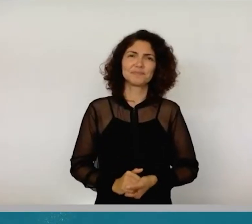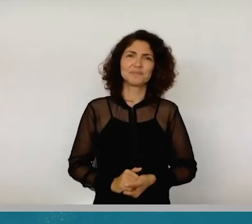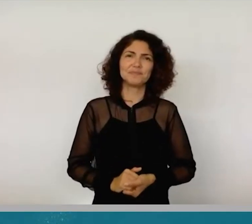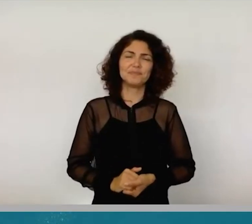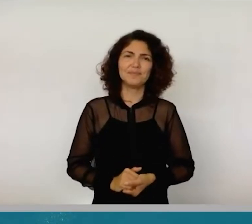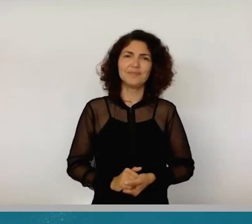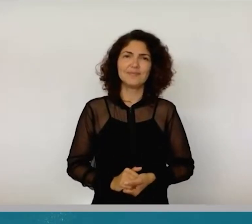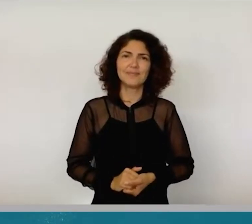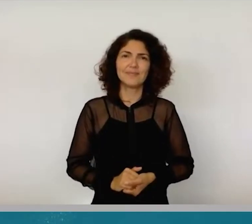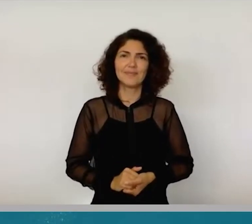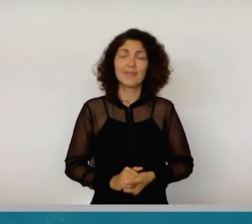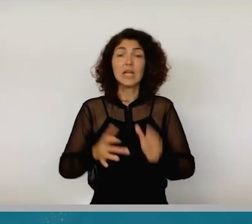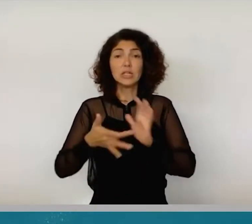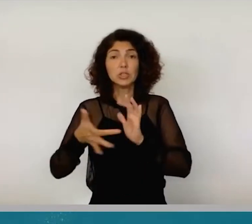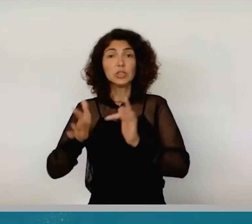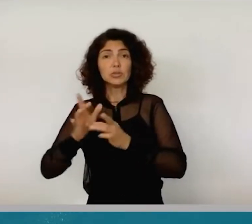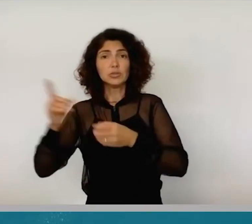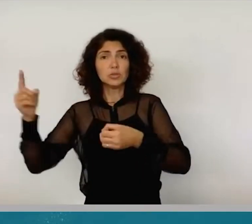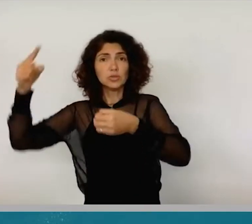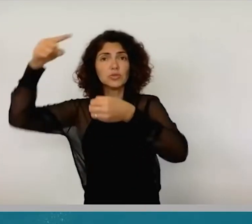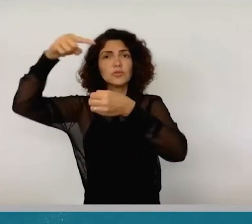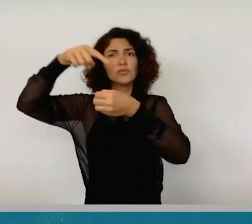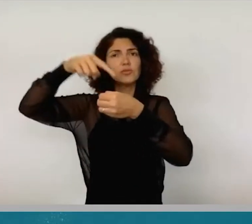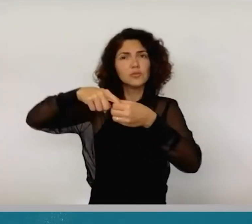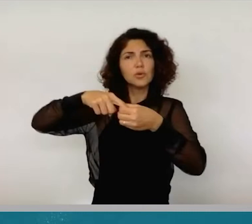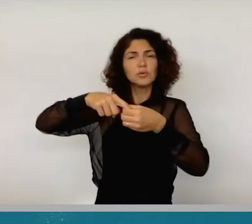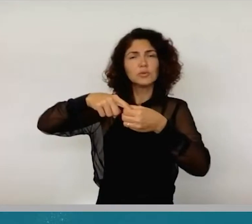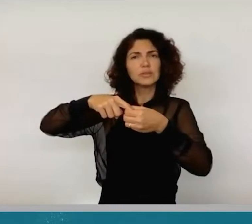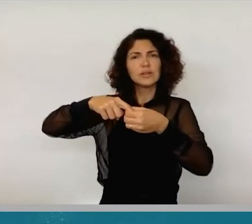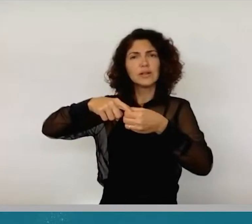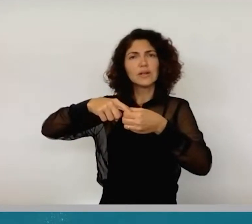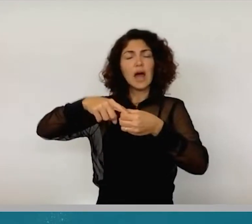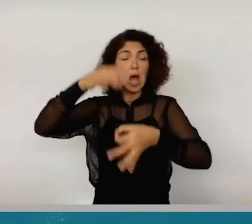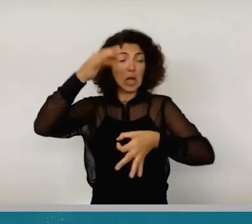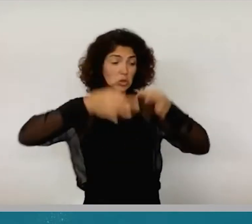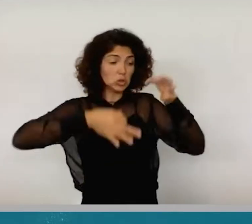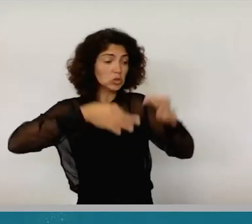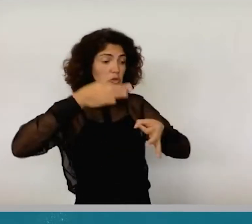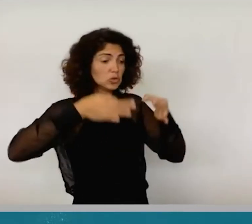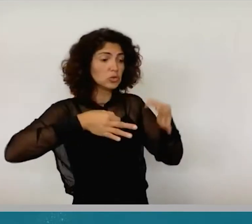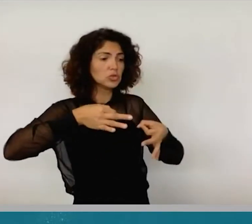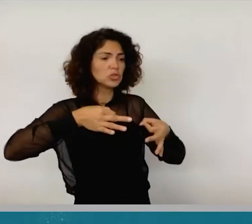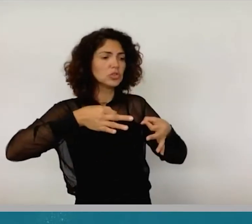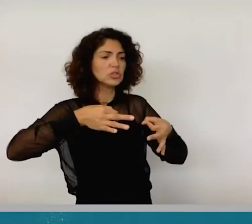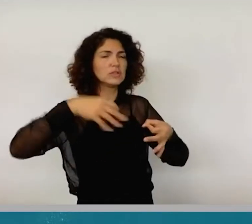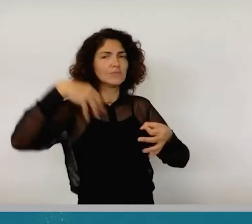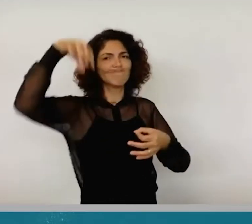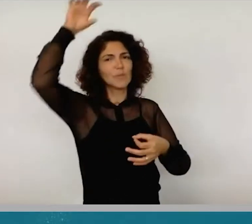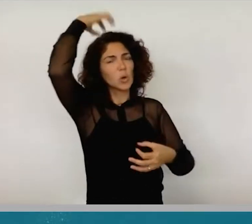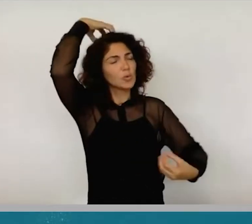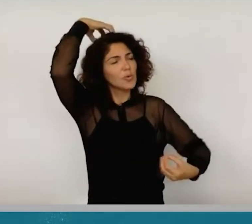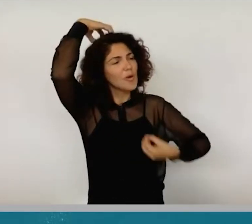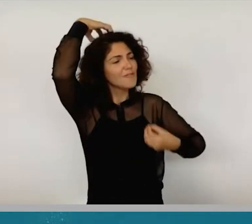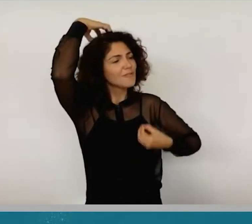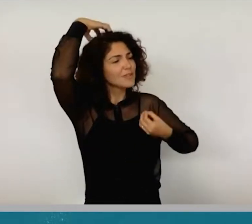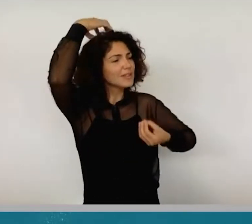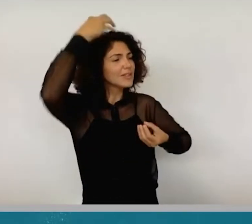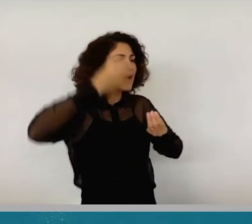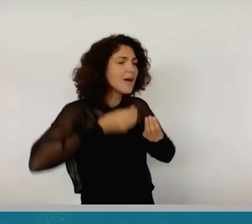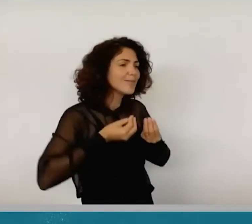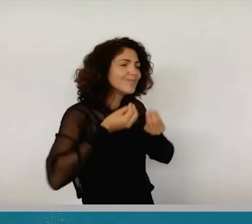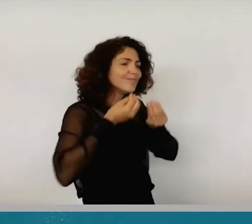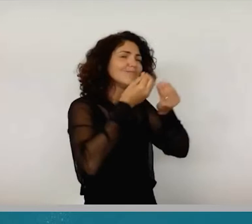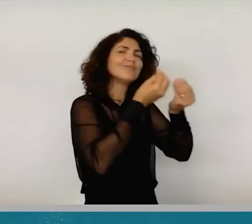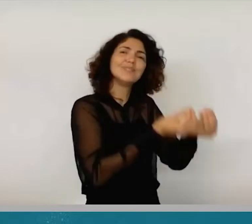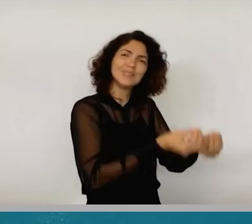do tribunal de Cristo, eu receberei a coroa da vida, a qual o Senhor prometeu aos que o amam,